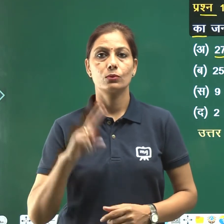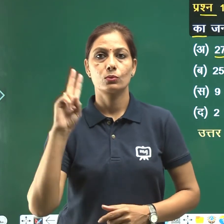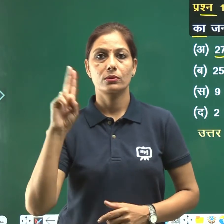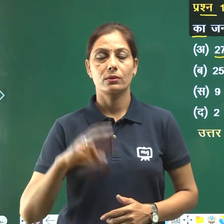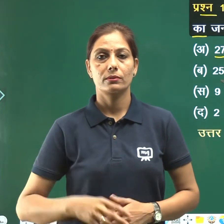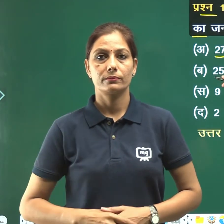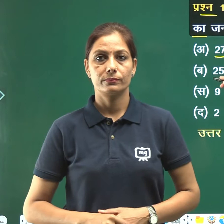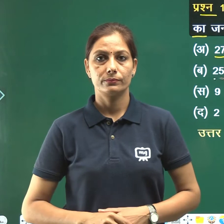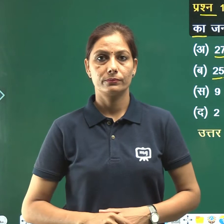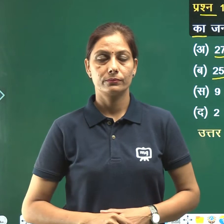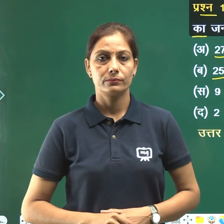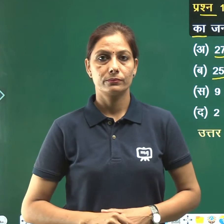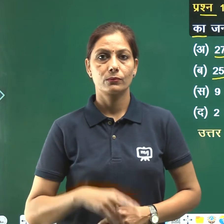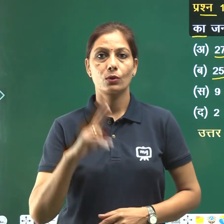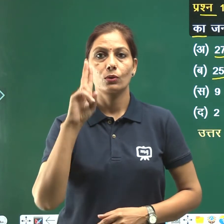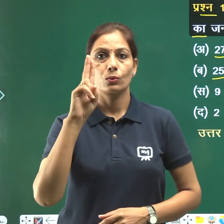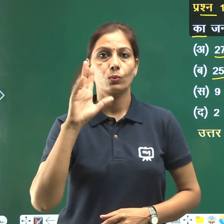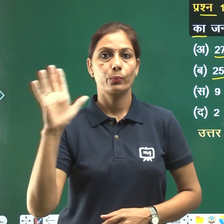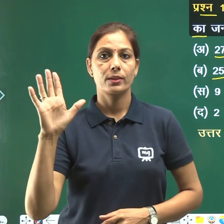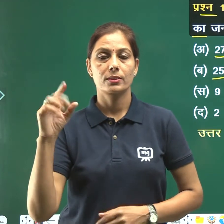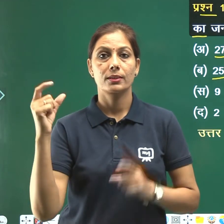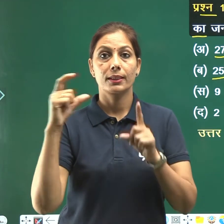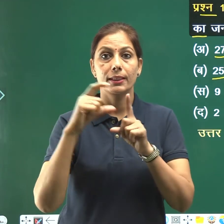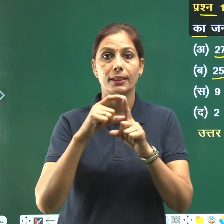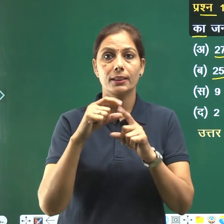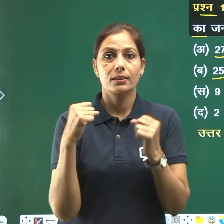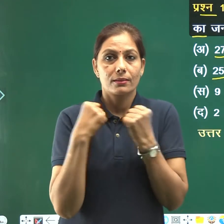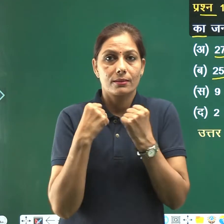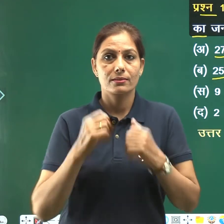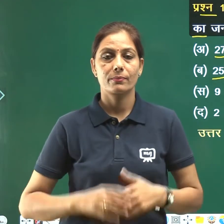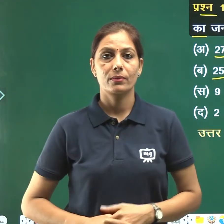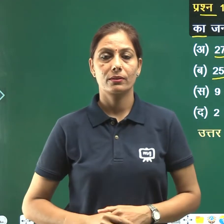दूसरा 25 दिसंबर